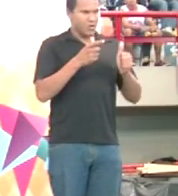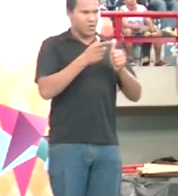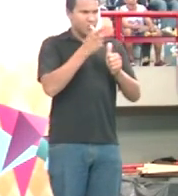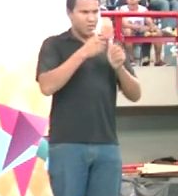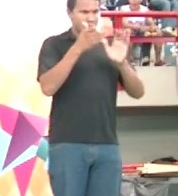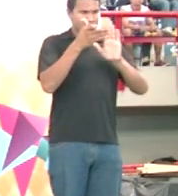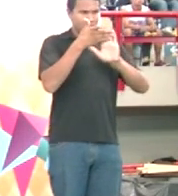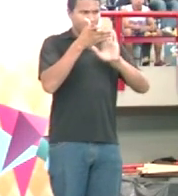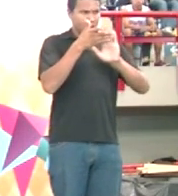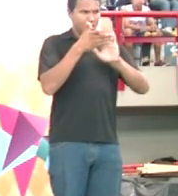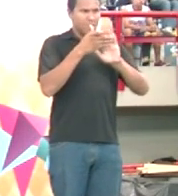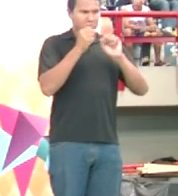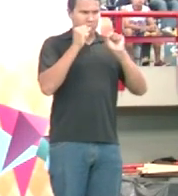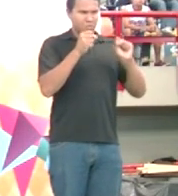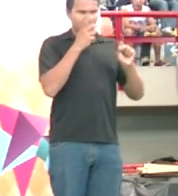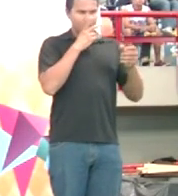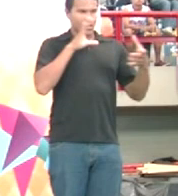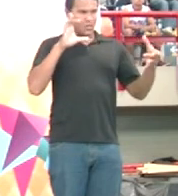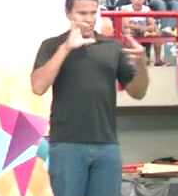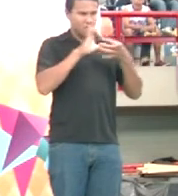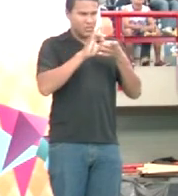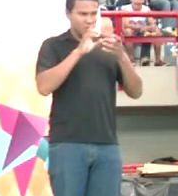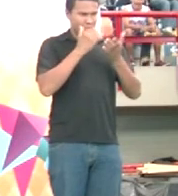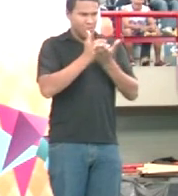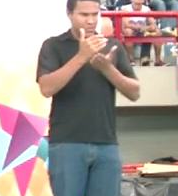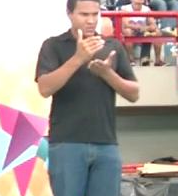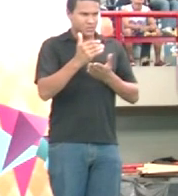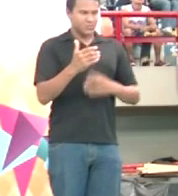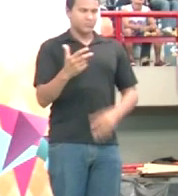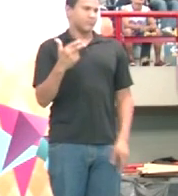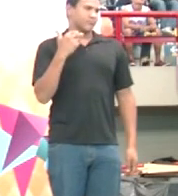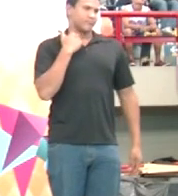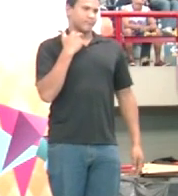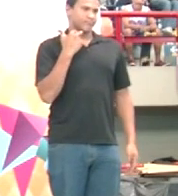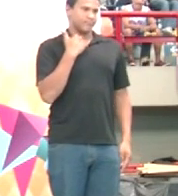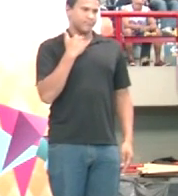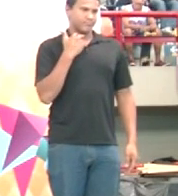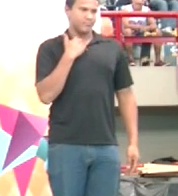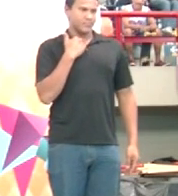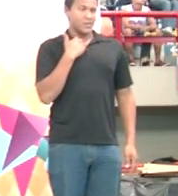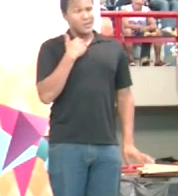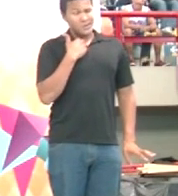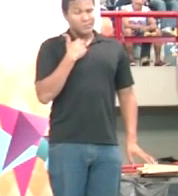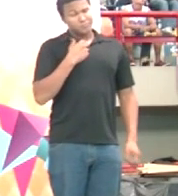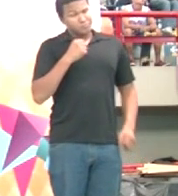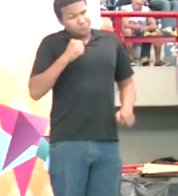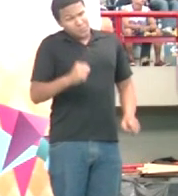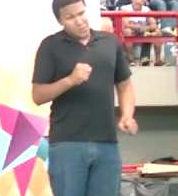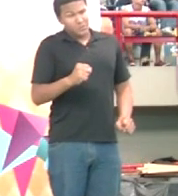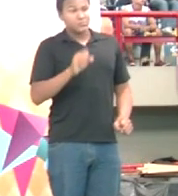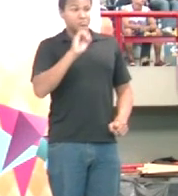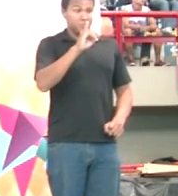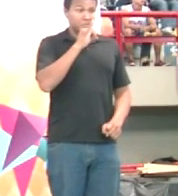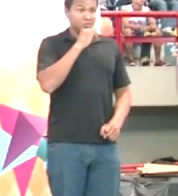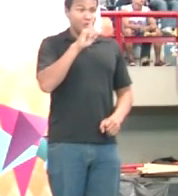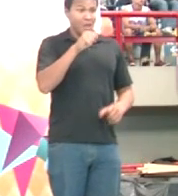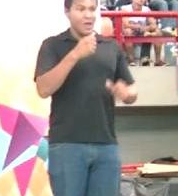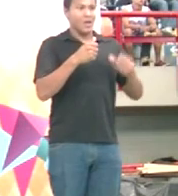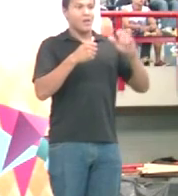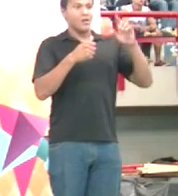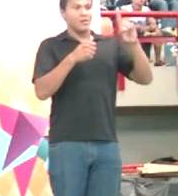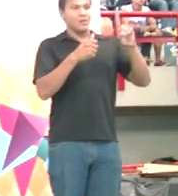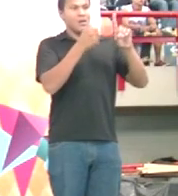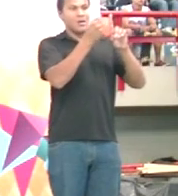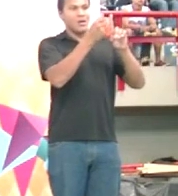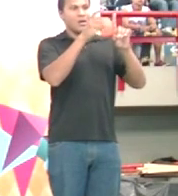Não. Conector, ele vai começar a partir e pode, se for advérbio, tipo esse aí,